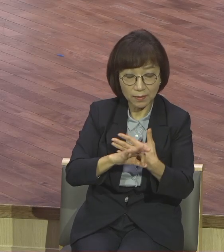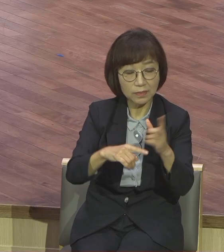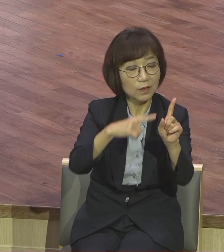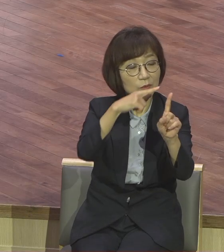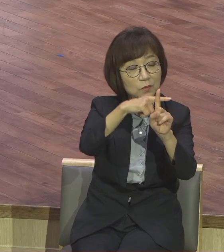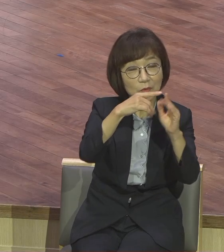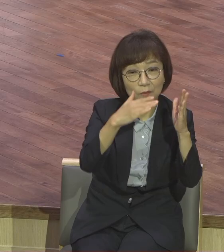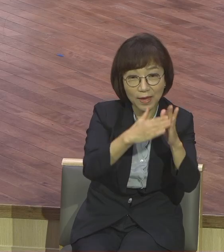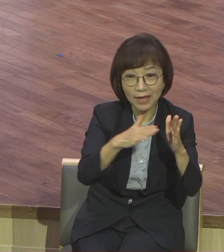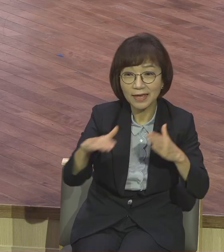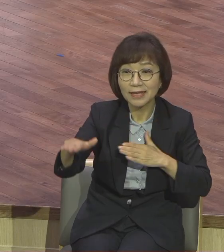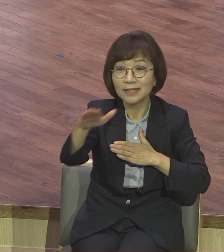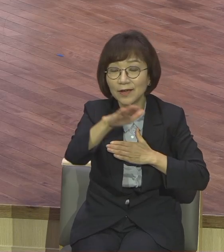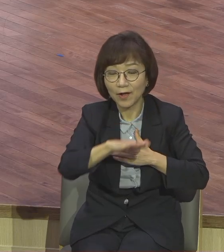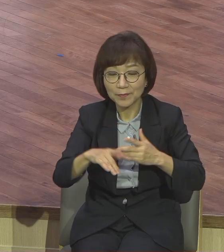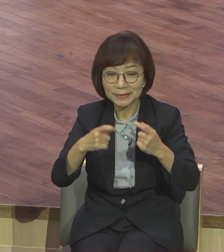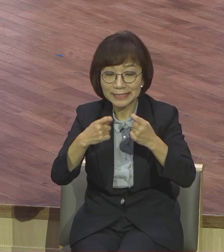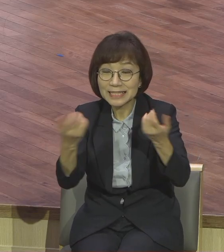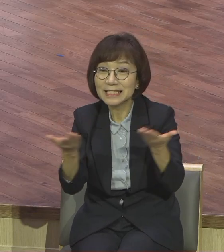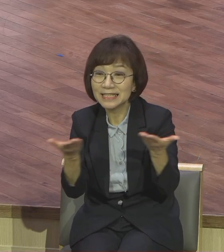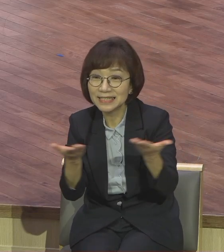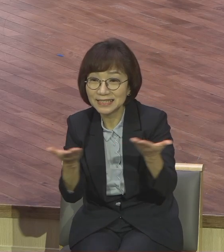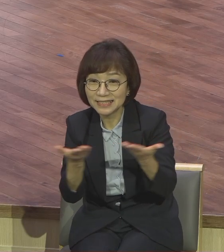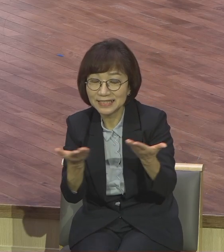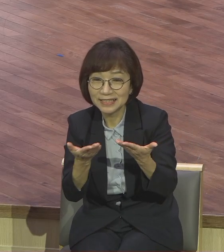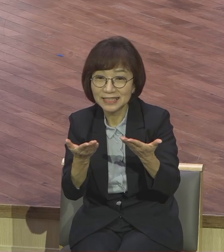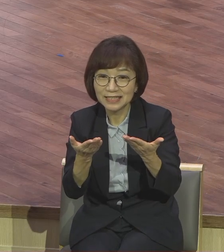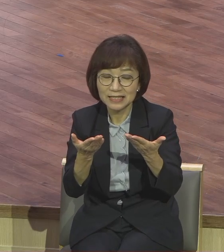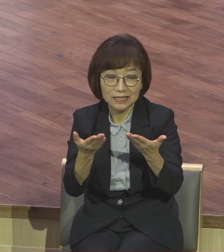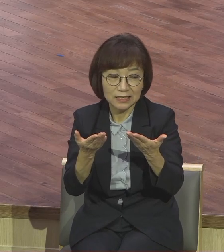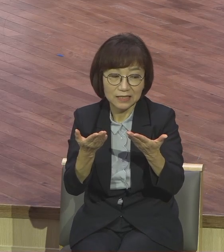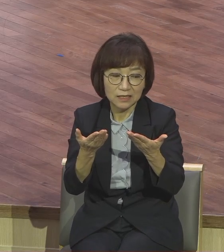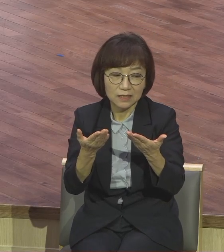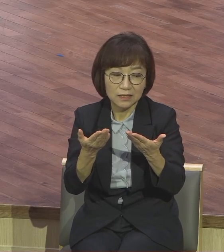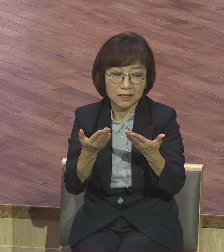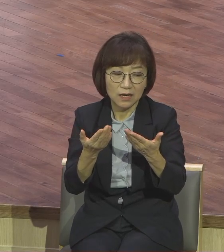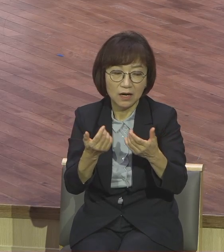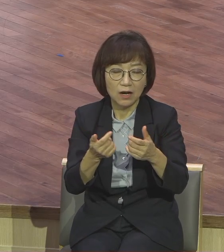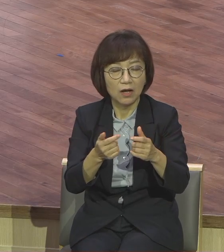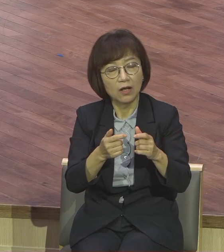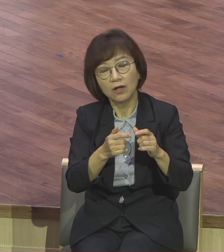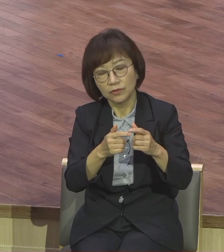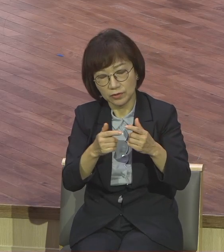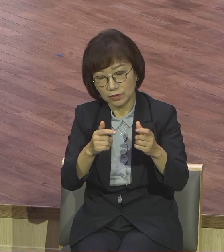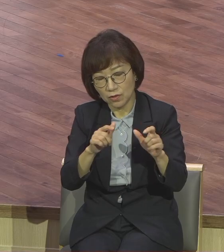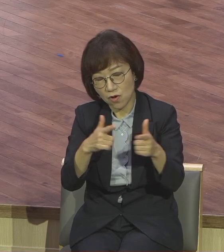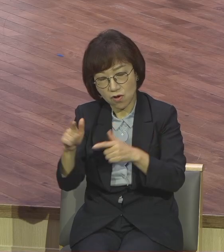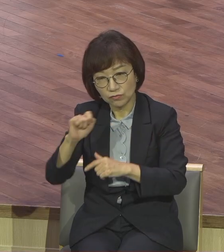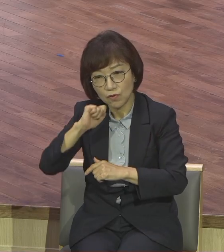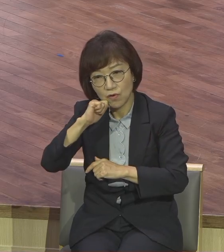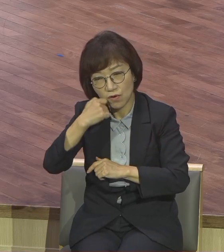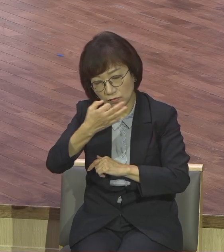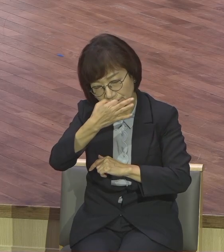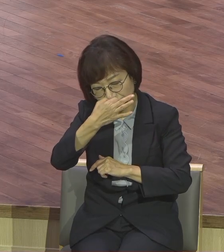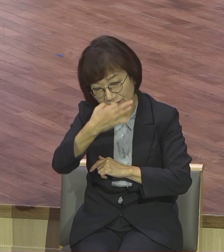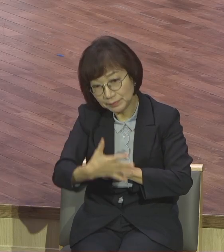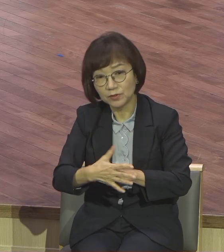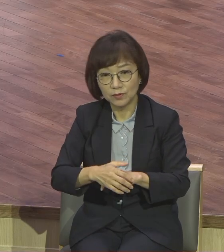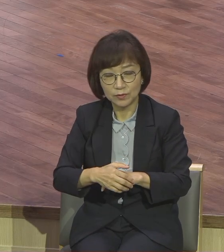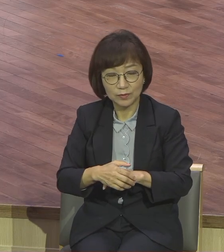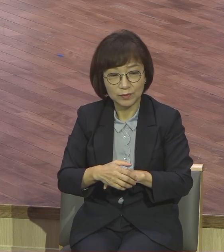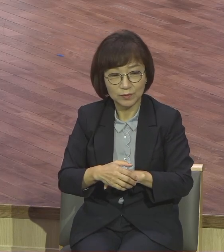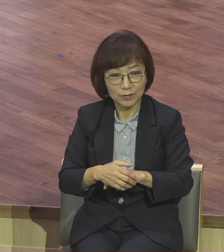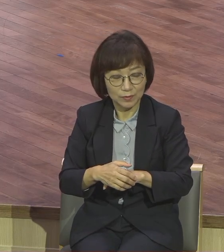생업마저도, 여러분 하고 있는 생업마저도 빨리 이 뉴노멀 되지 아니하면 살아남지를